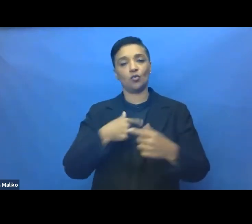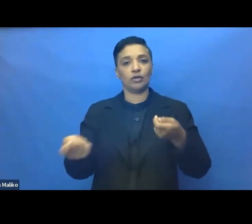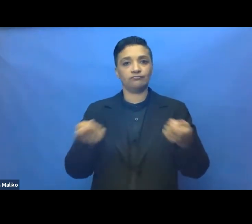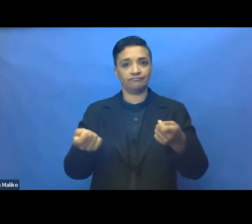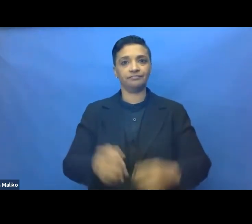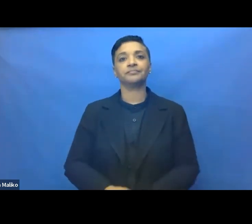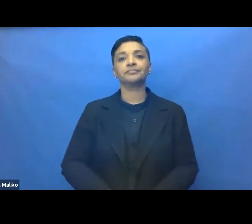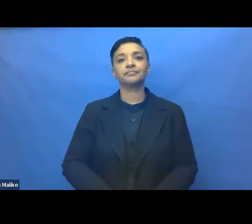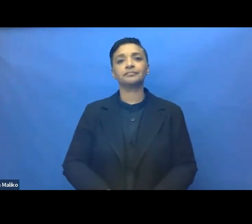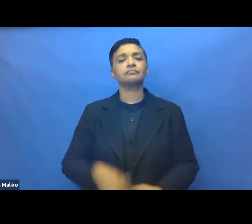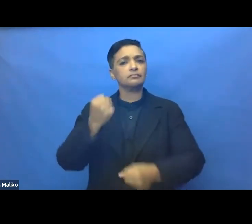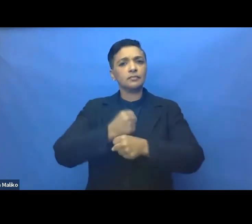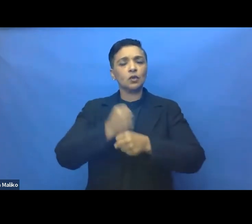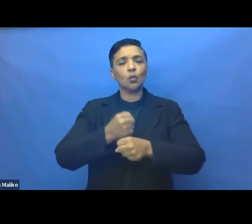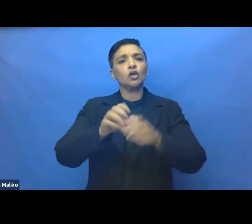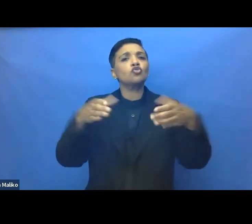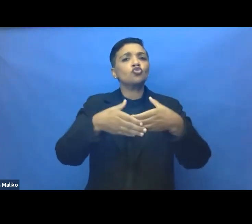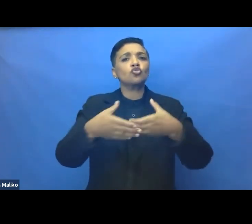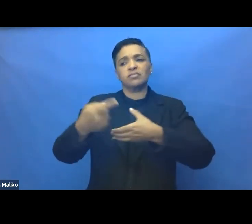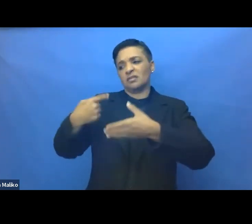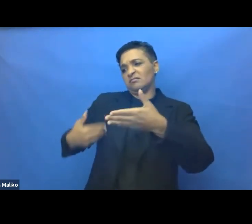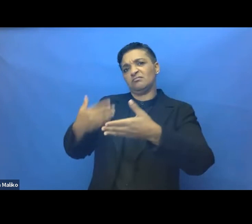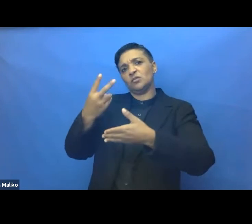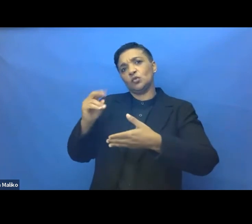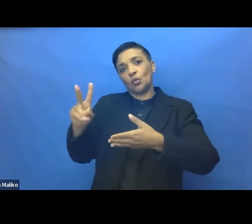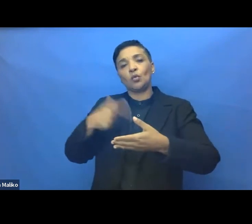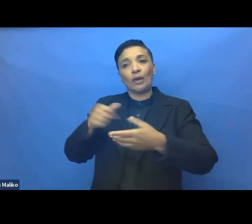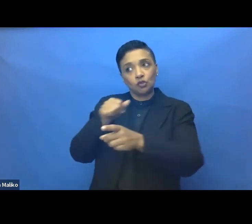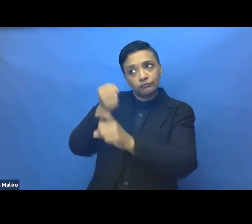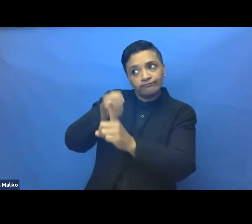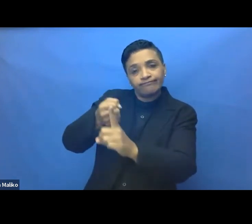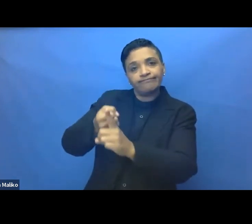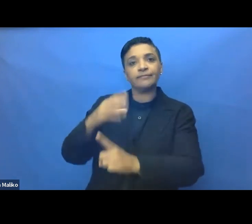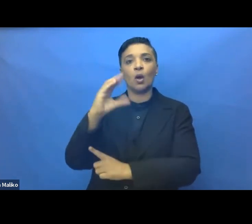l'action climatique qui soit inclusive des personnes